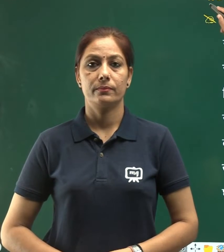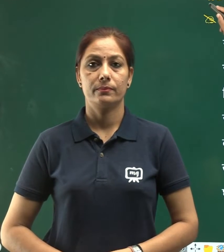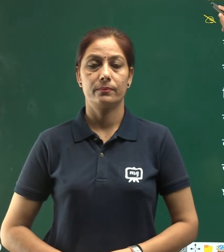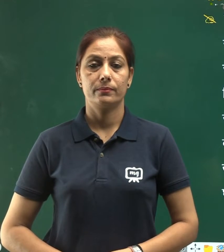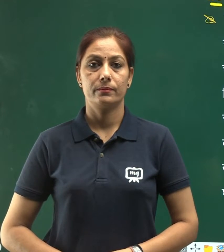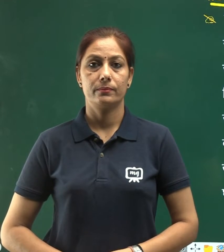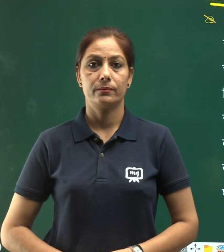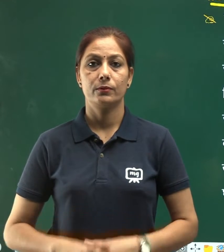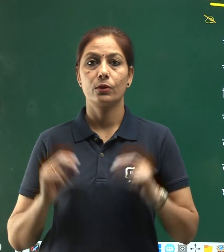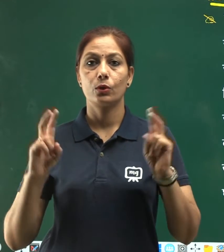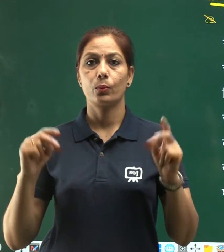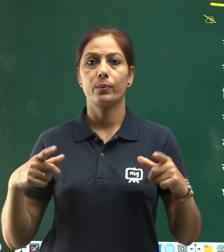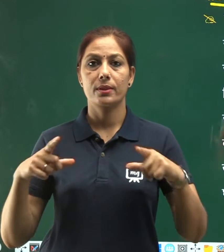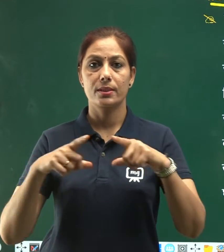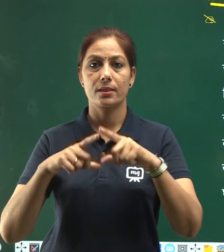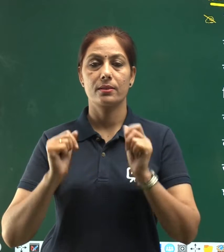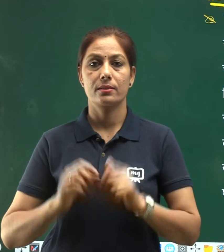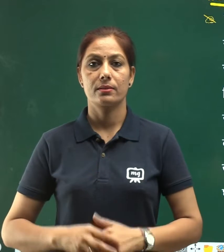पाठ का सारांश।